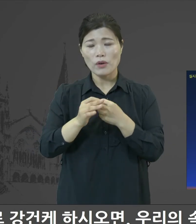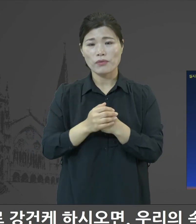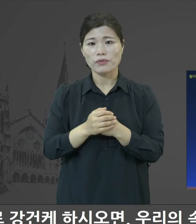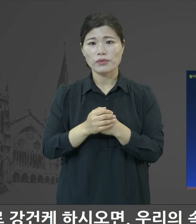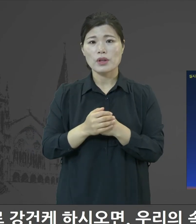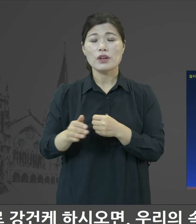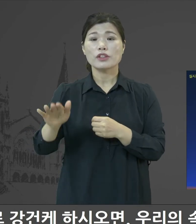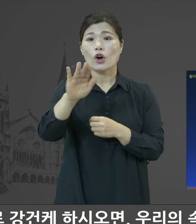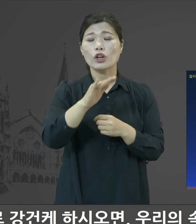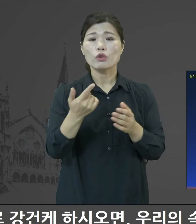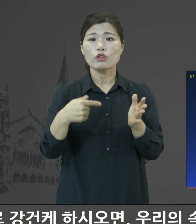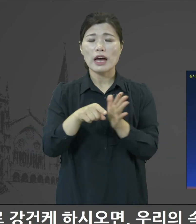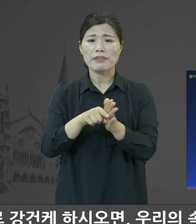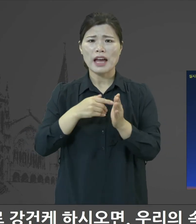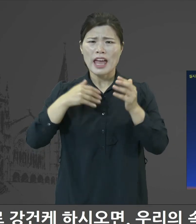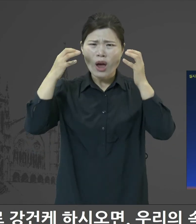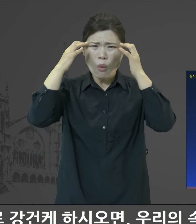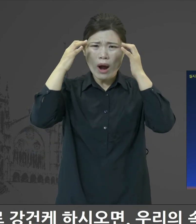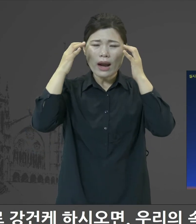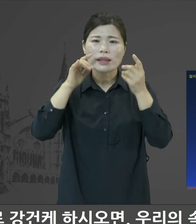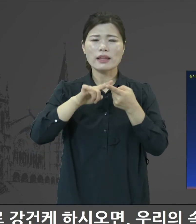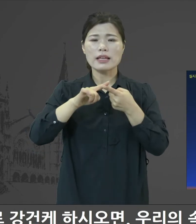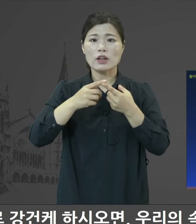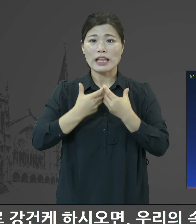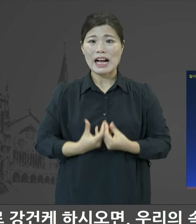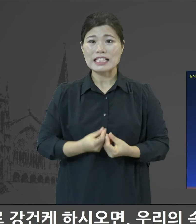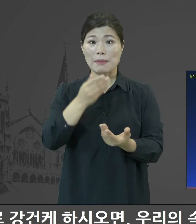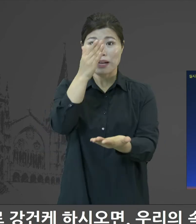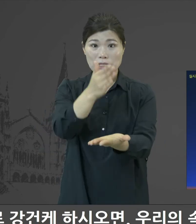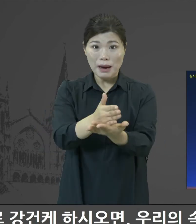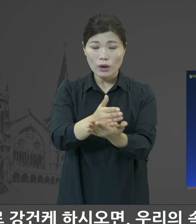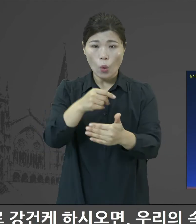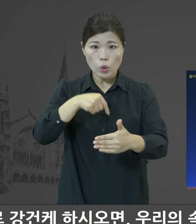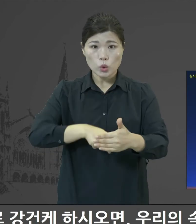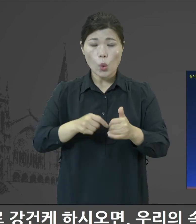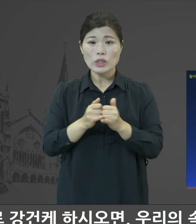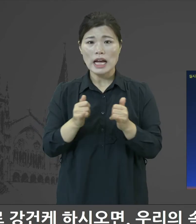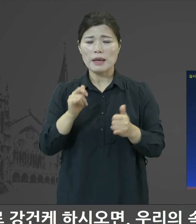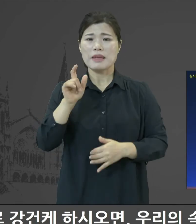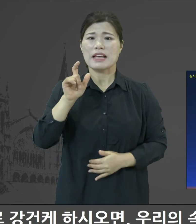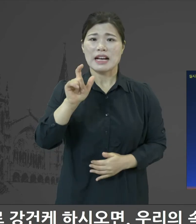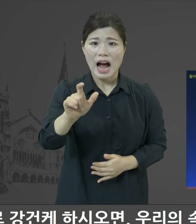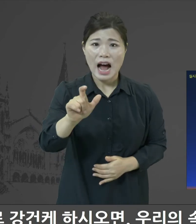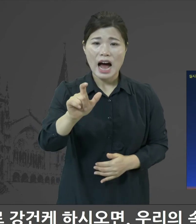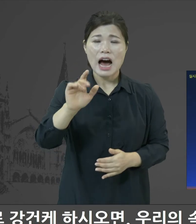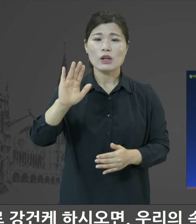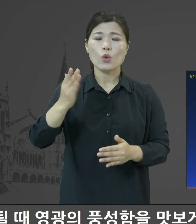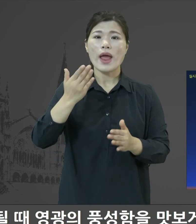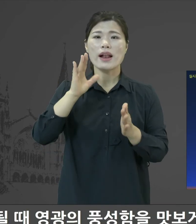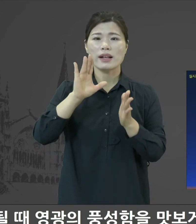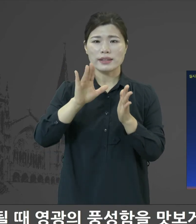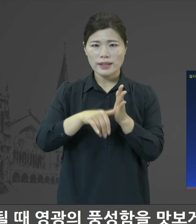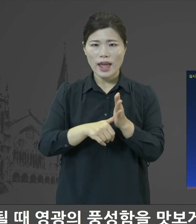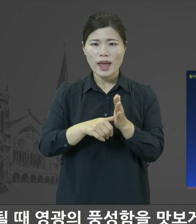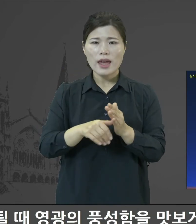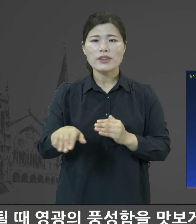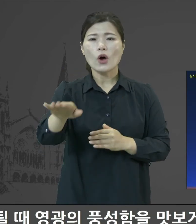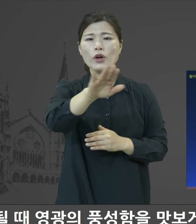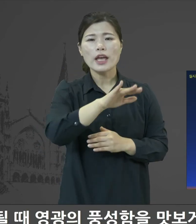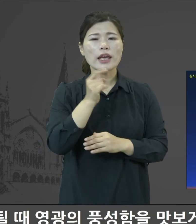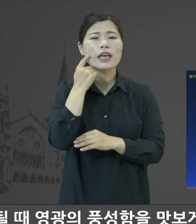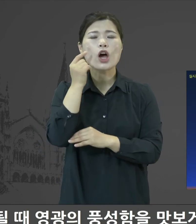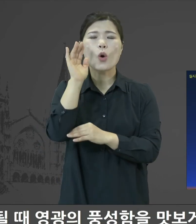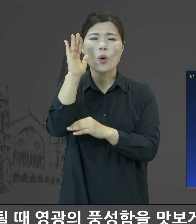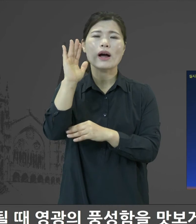나의 환난에 대해서 낙심하지 말고 속사람이 강건해질 때에 그것이 너희에게 영광이니라. 이 말씀이